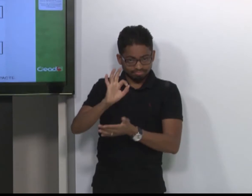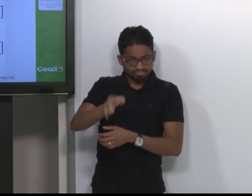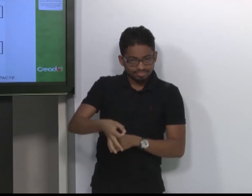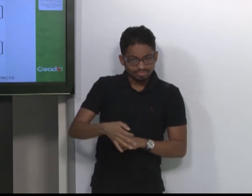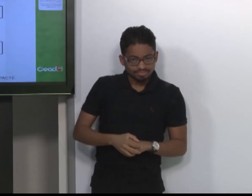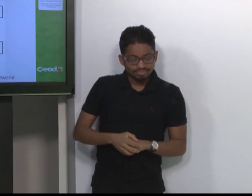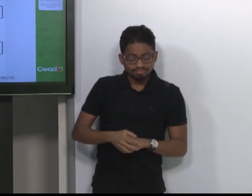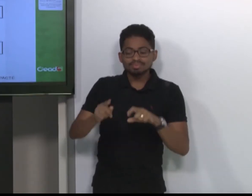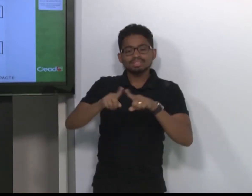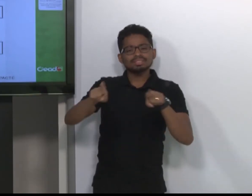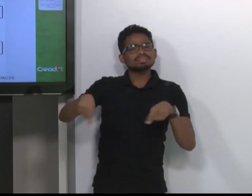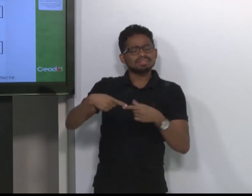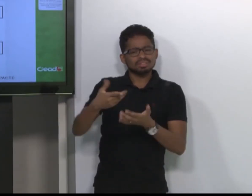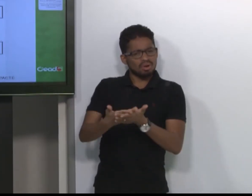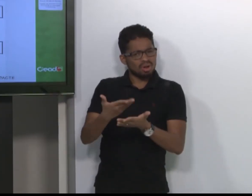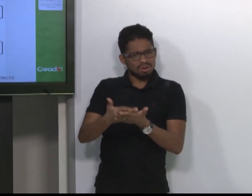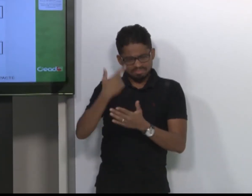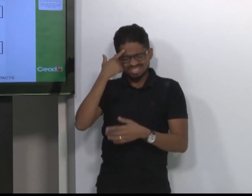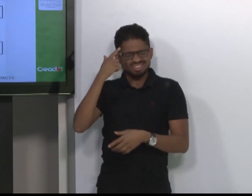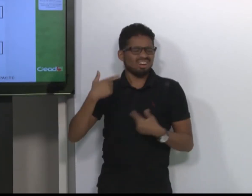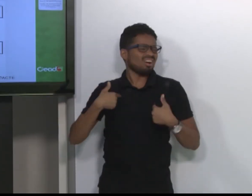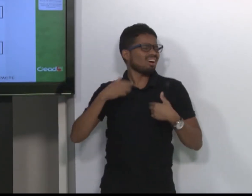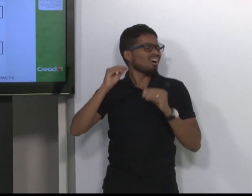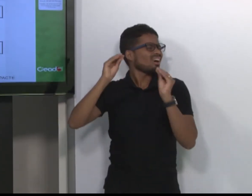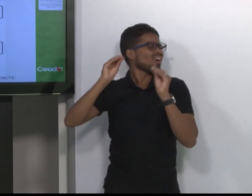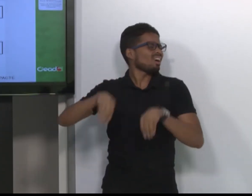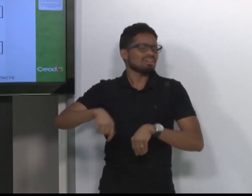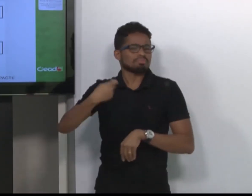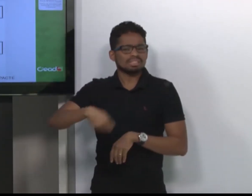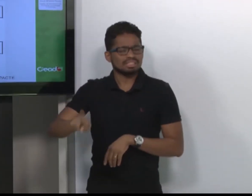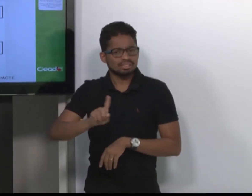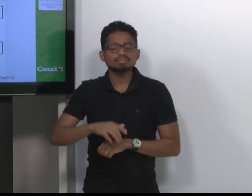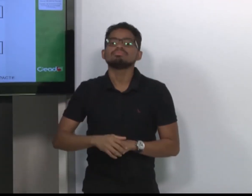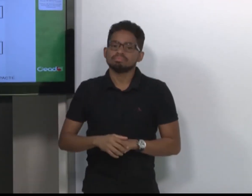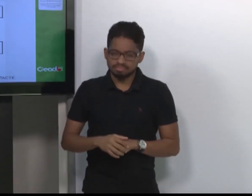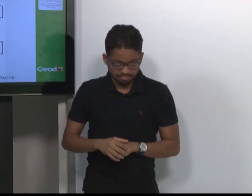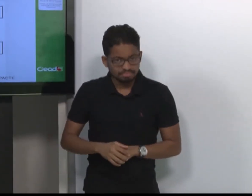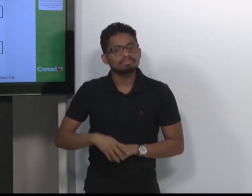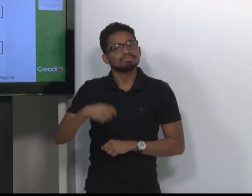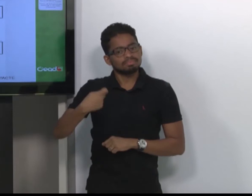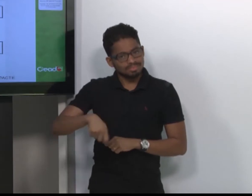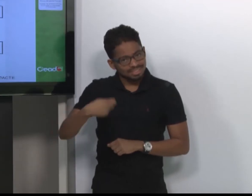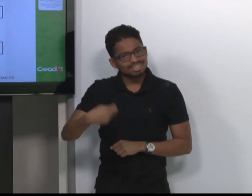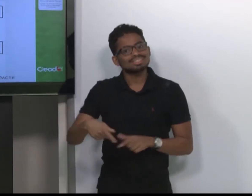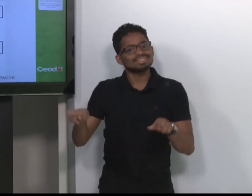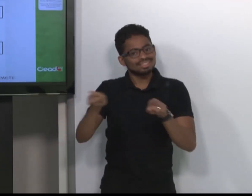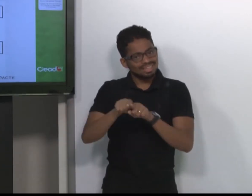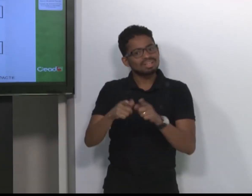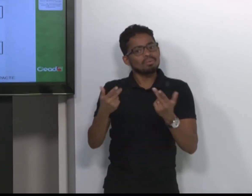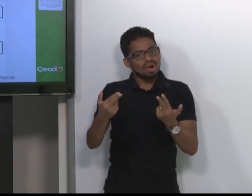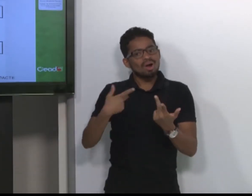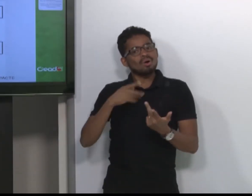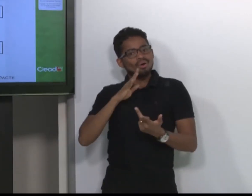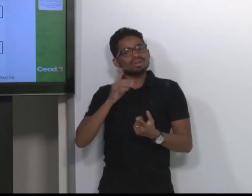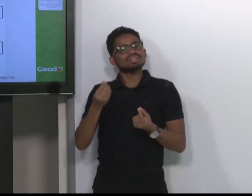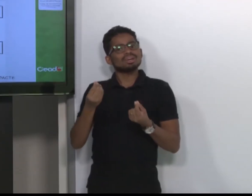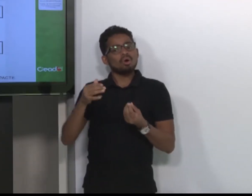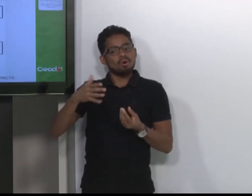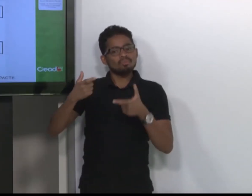escola, não é necessário verificar essas situações? É sim, você tem que ver como você vai atuar